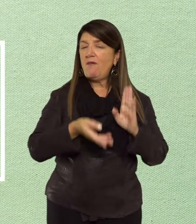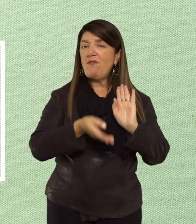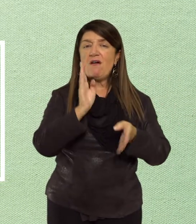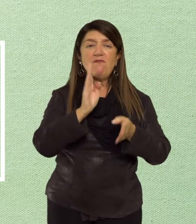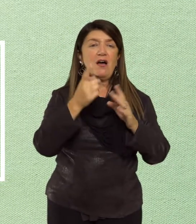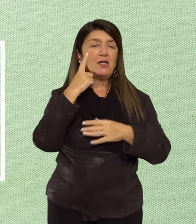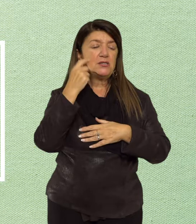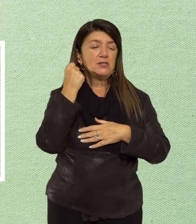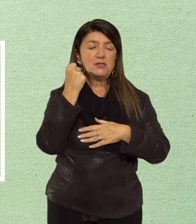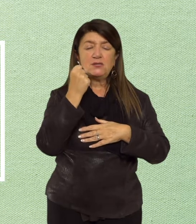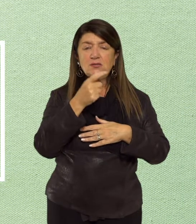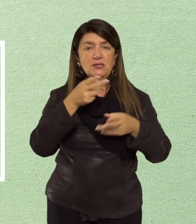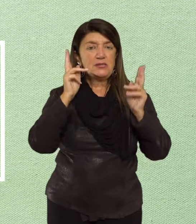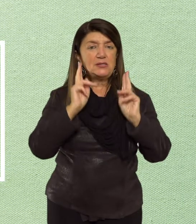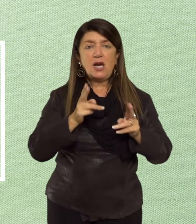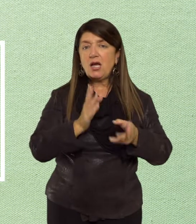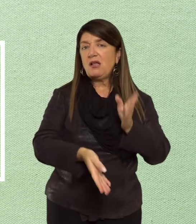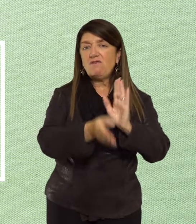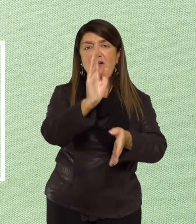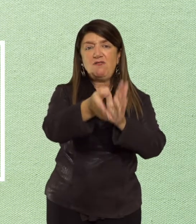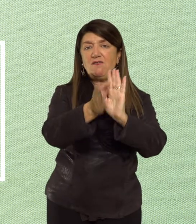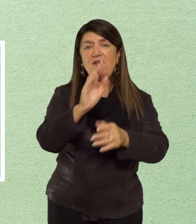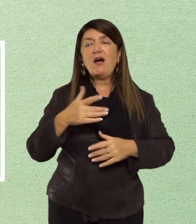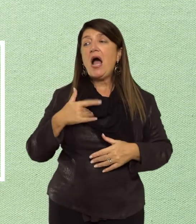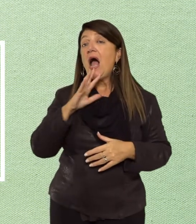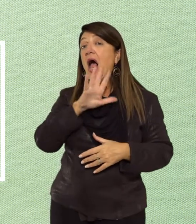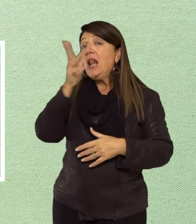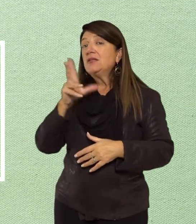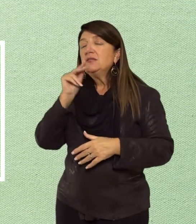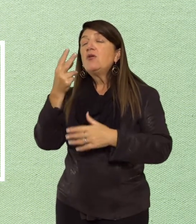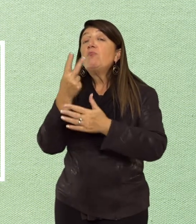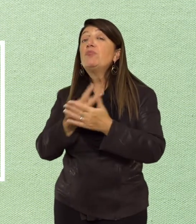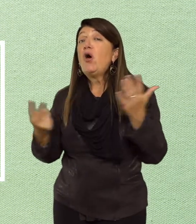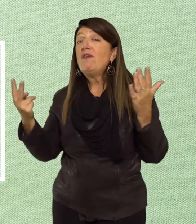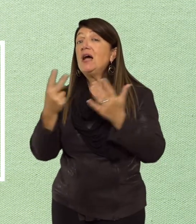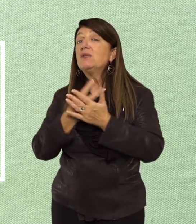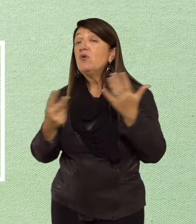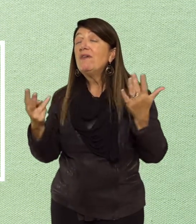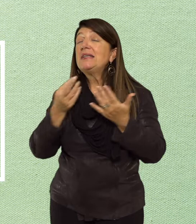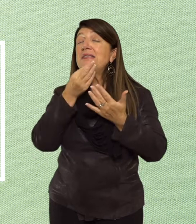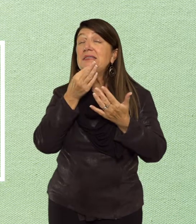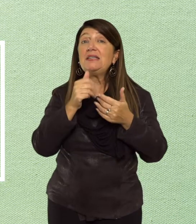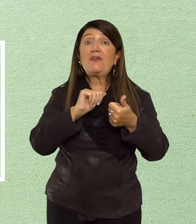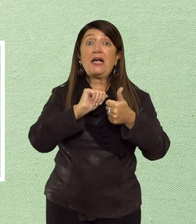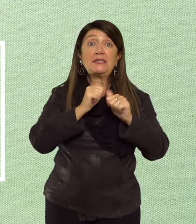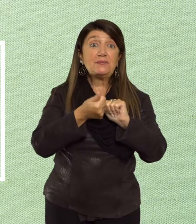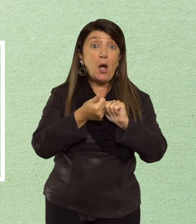provate, perché è sicuramente un'esperienza fantastica. Non vuol dire che devono far sport